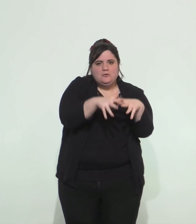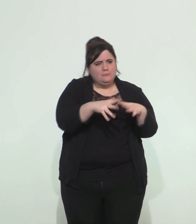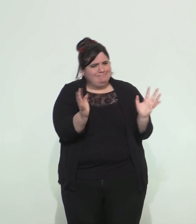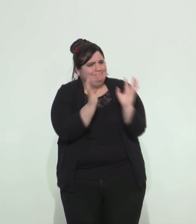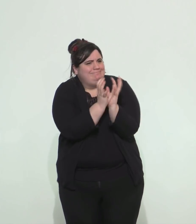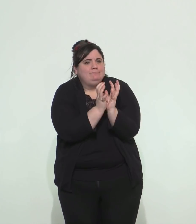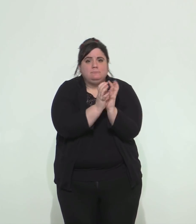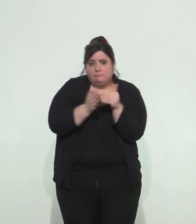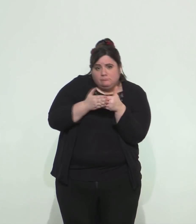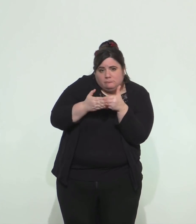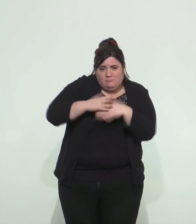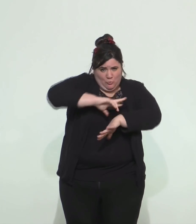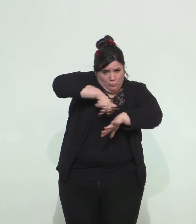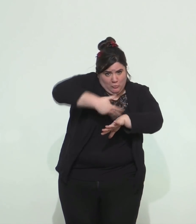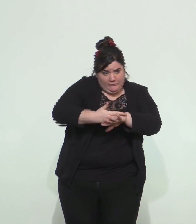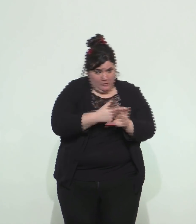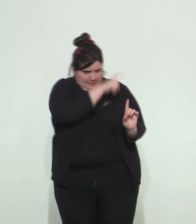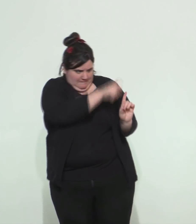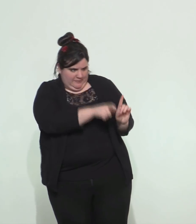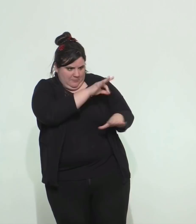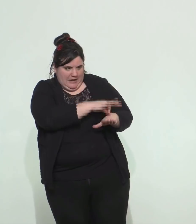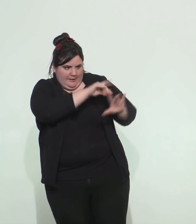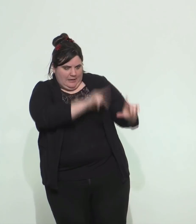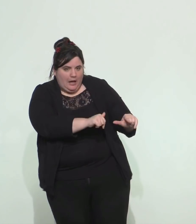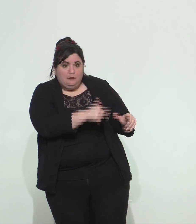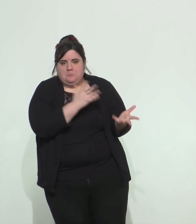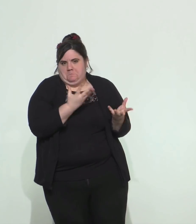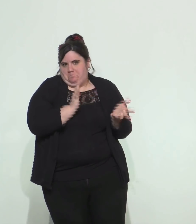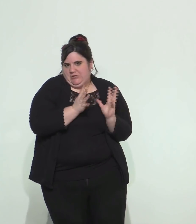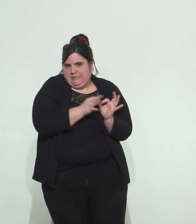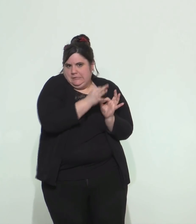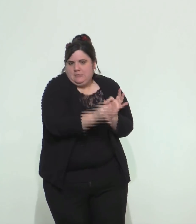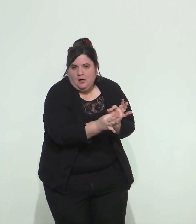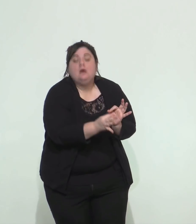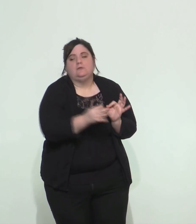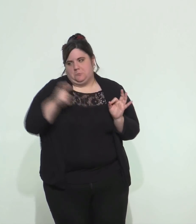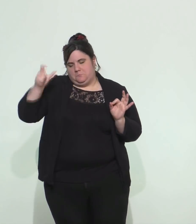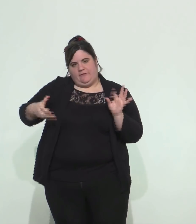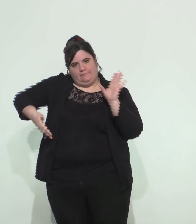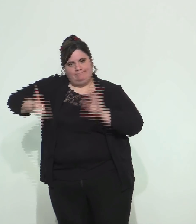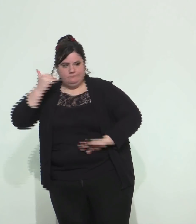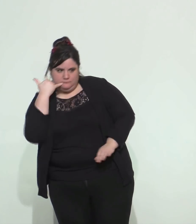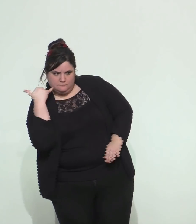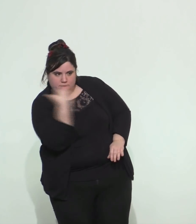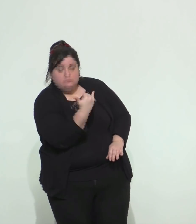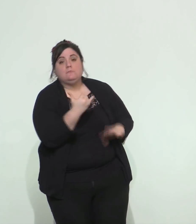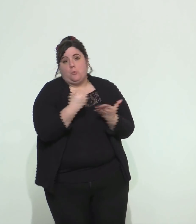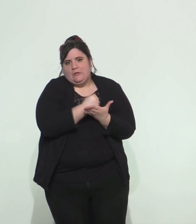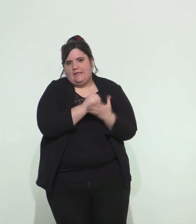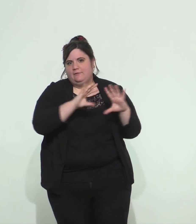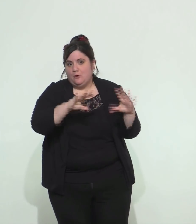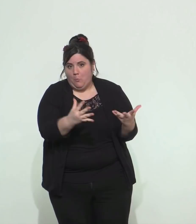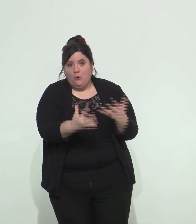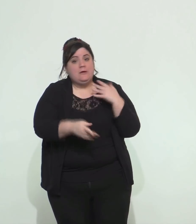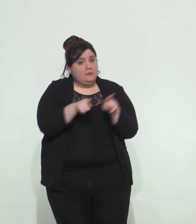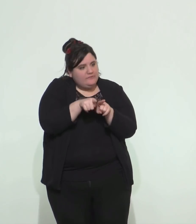être informé. Donc ce sera un appel qui vous donnera la conduite à tenir pour accéder au test et pour ensuite savoir que faire si effectivement vous